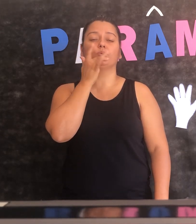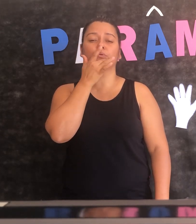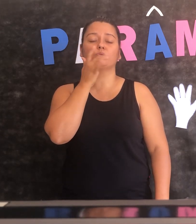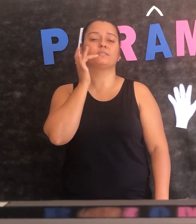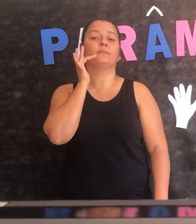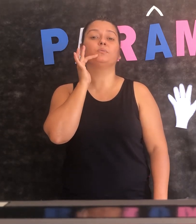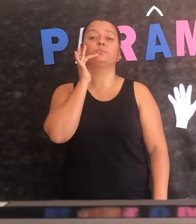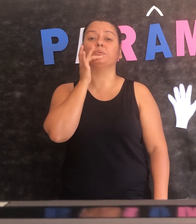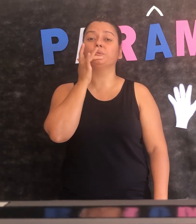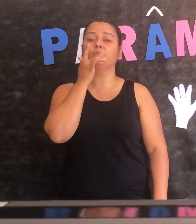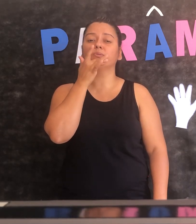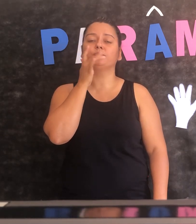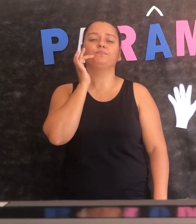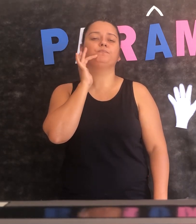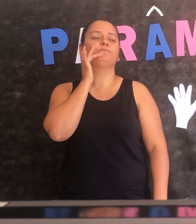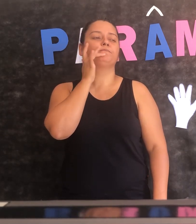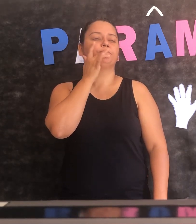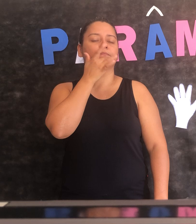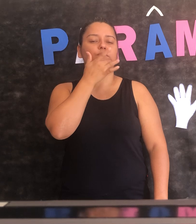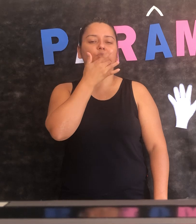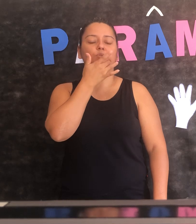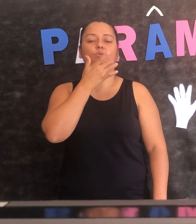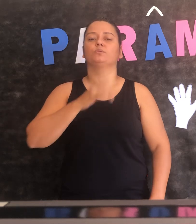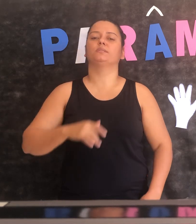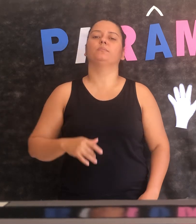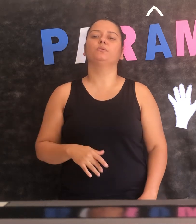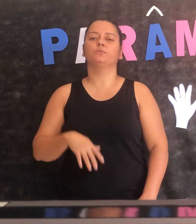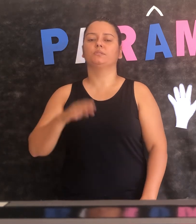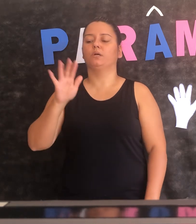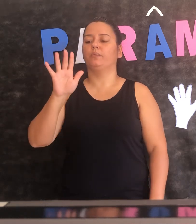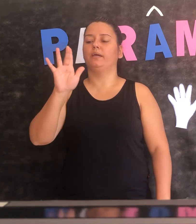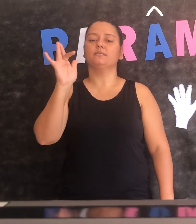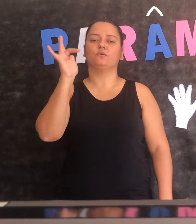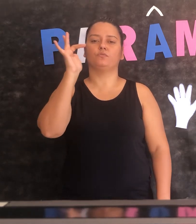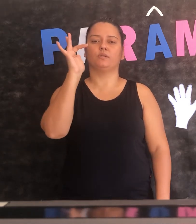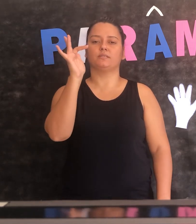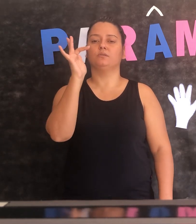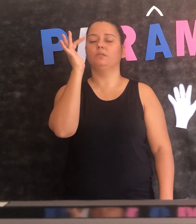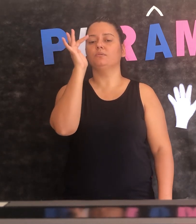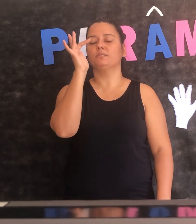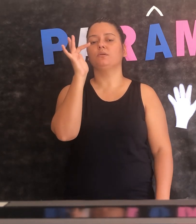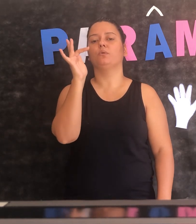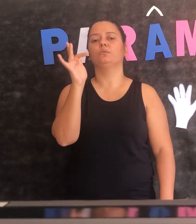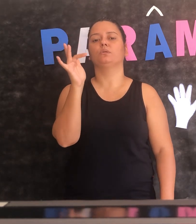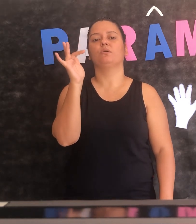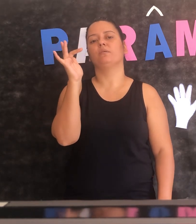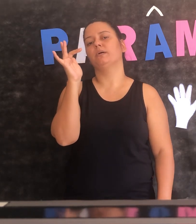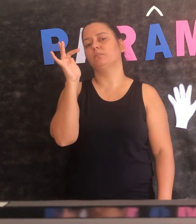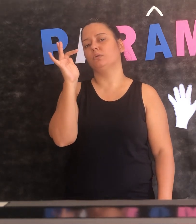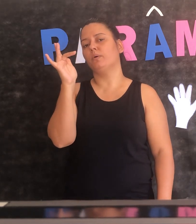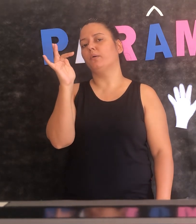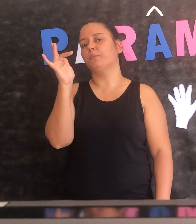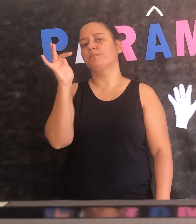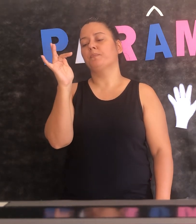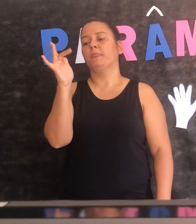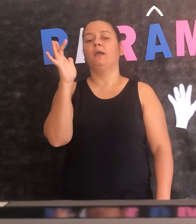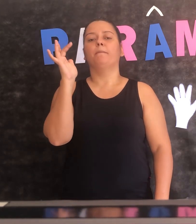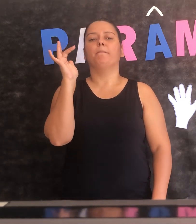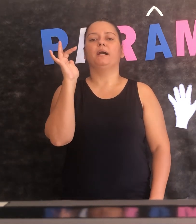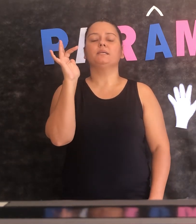Gostoso, saboroso. Gostoso, saboroso. Então, essa configuração não se encontra no alfabeto manual, mas